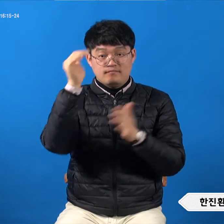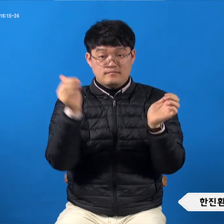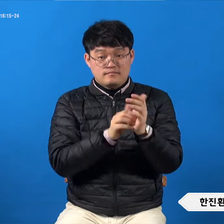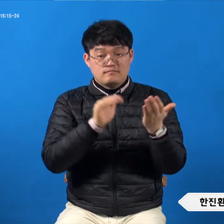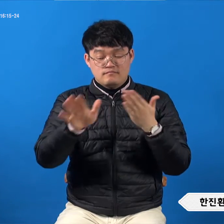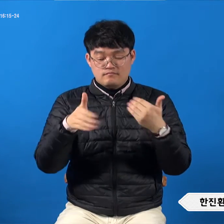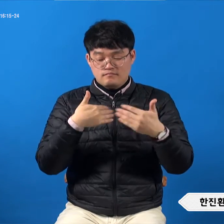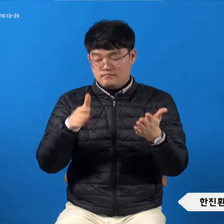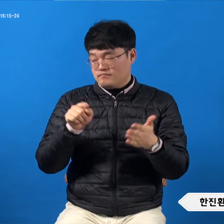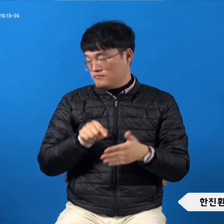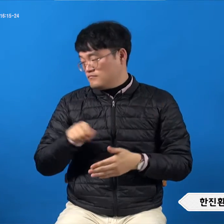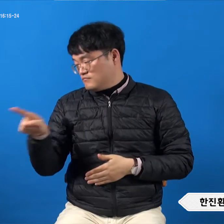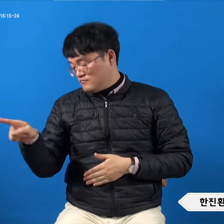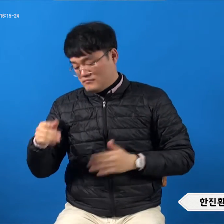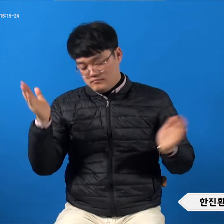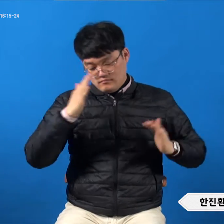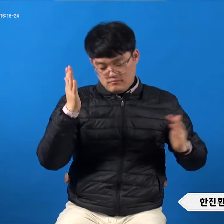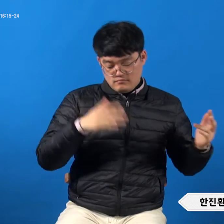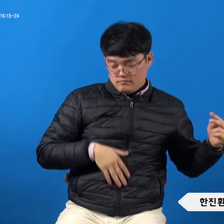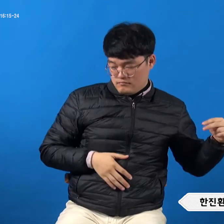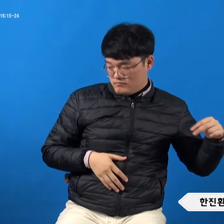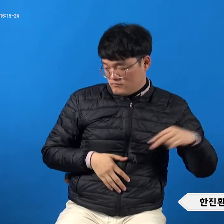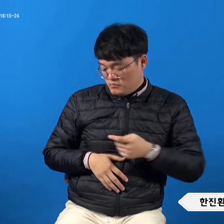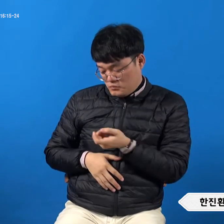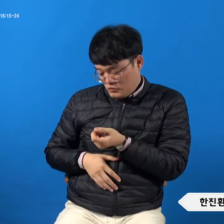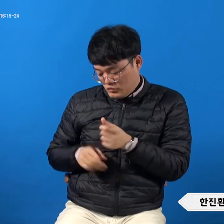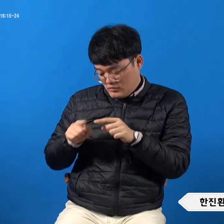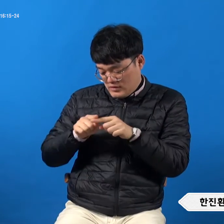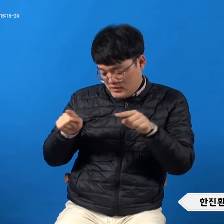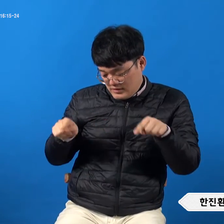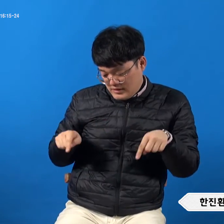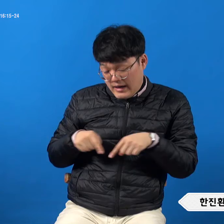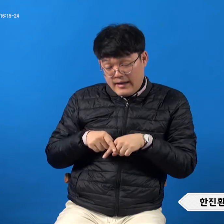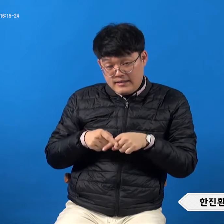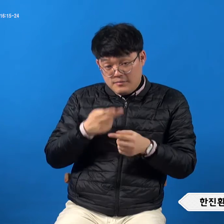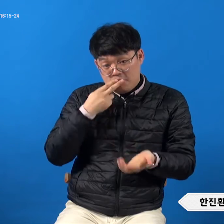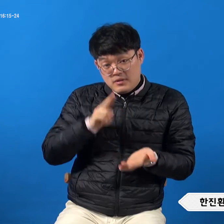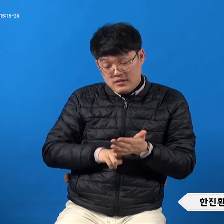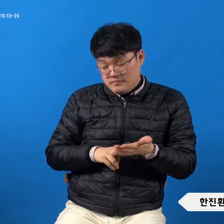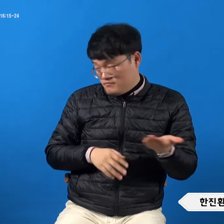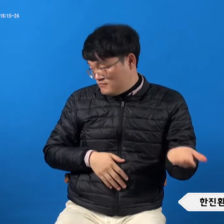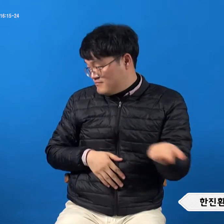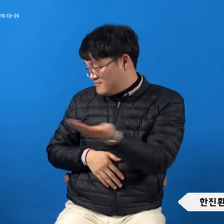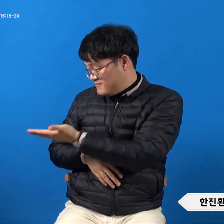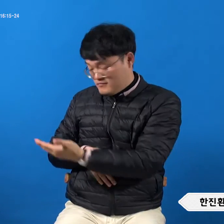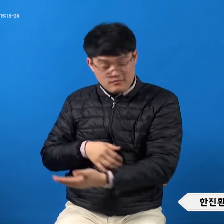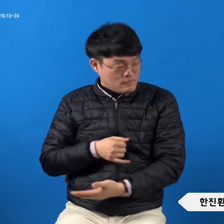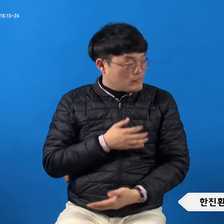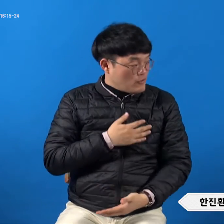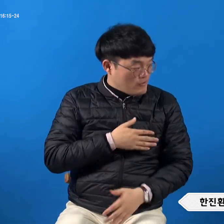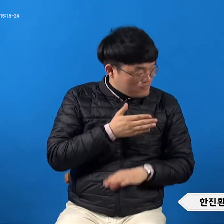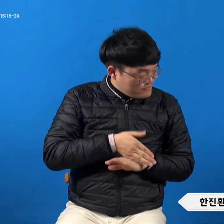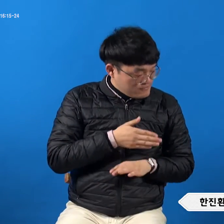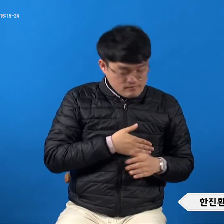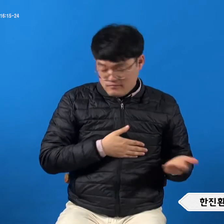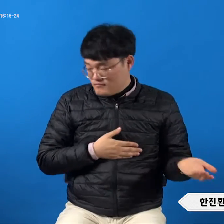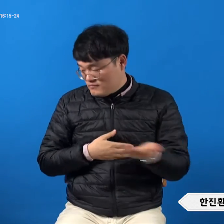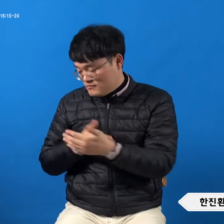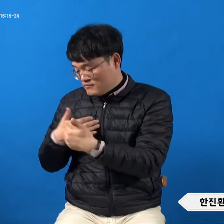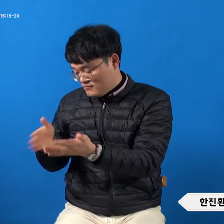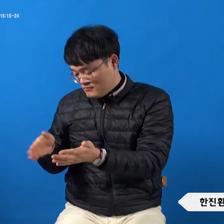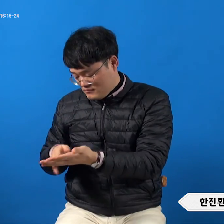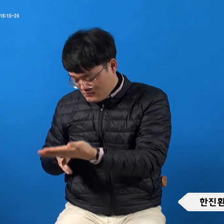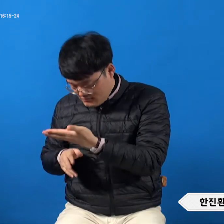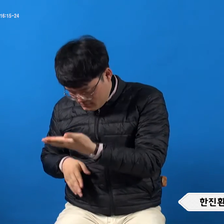방을 나가는데 학생 하나가 다가오더니 조그만 카드를 내밉니다. 방에 가서 이렇게 열어보았더니